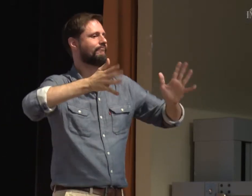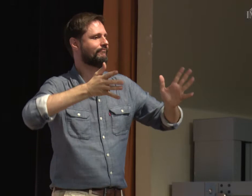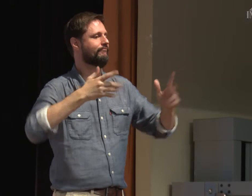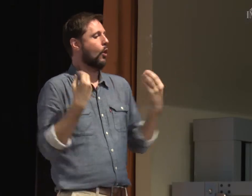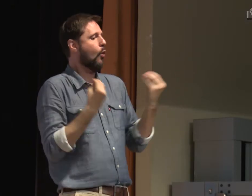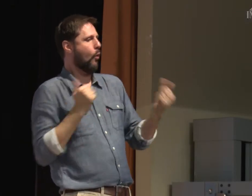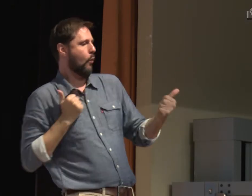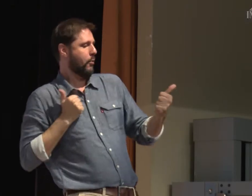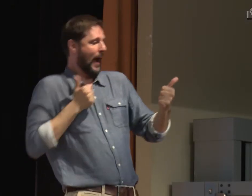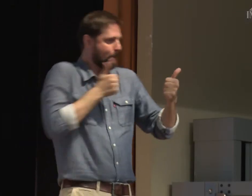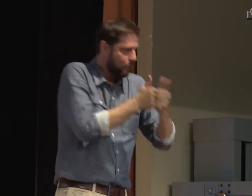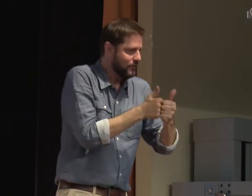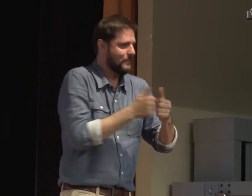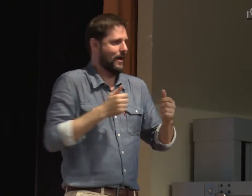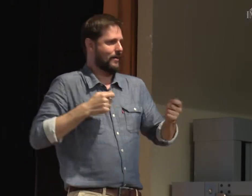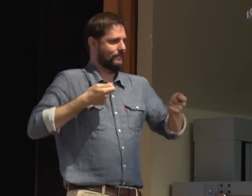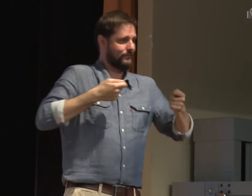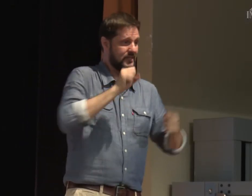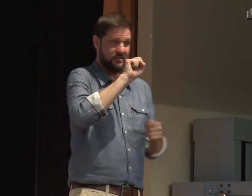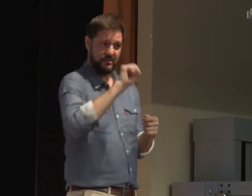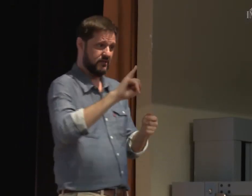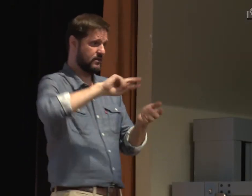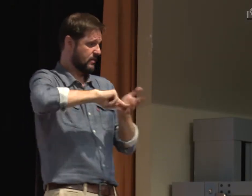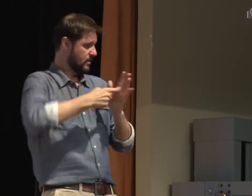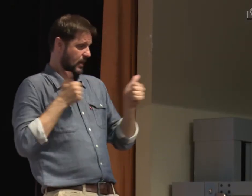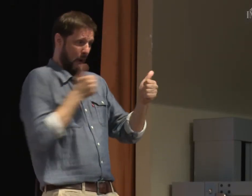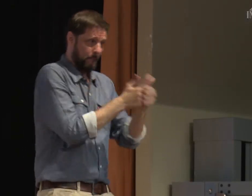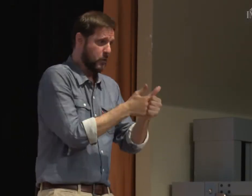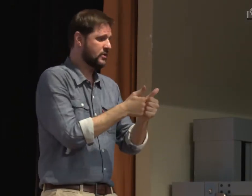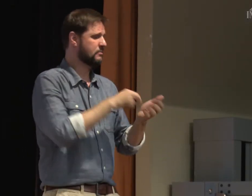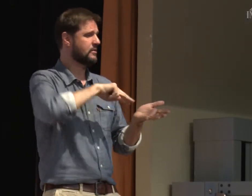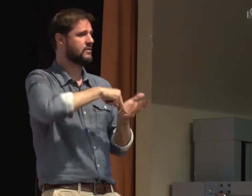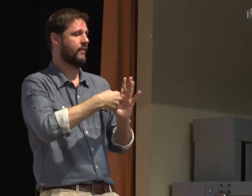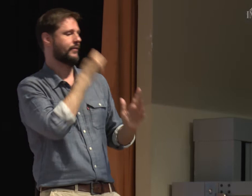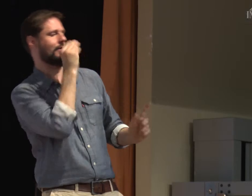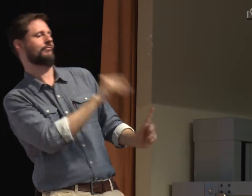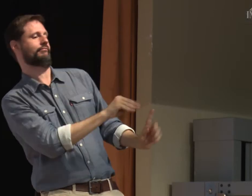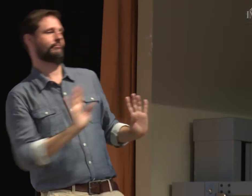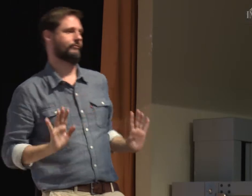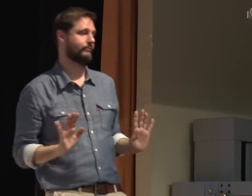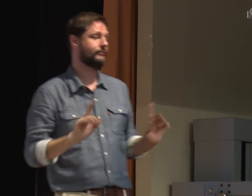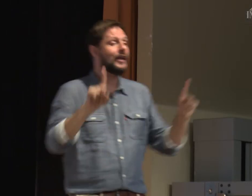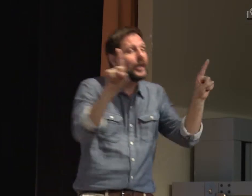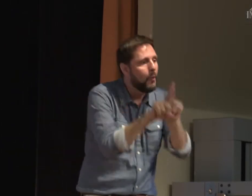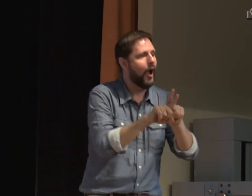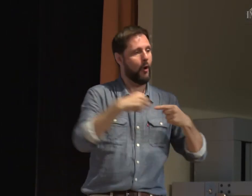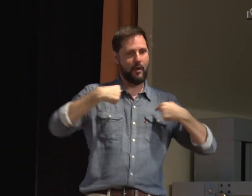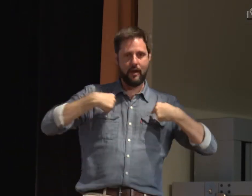que se insere e aí entende o que tem que acontecer, e aí as adaptações são criadas. Porque, assim, não